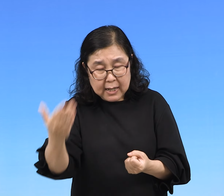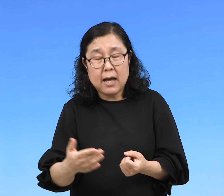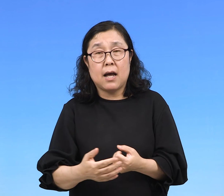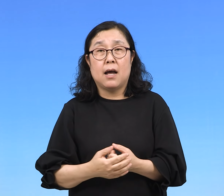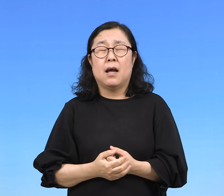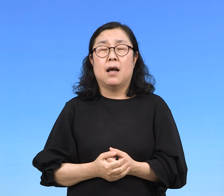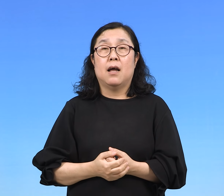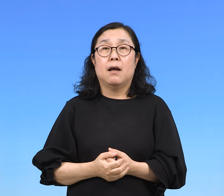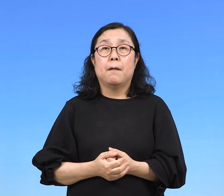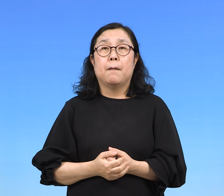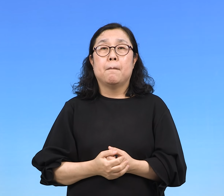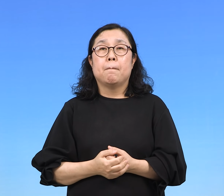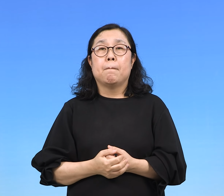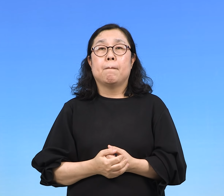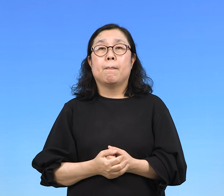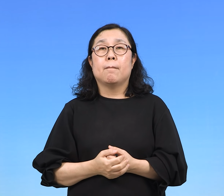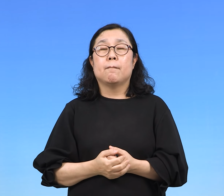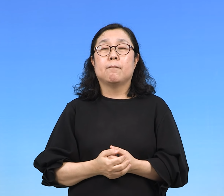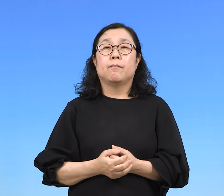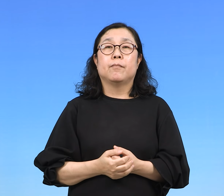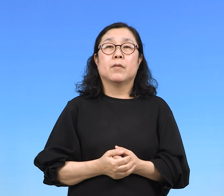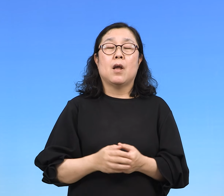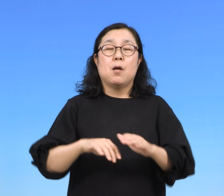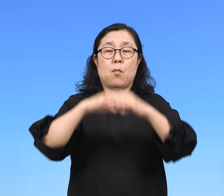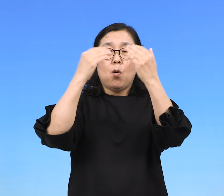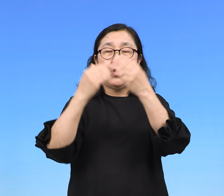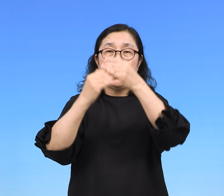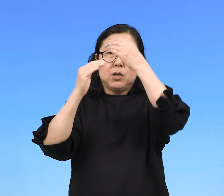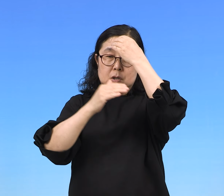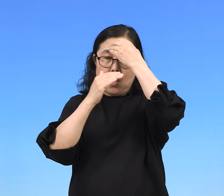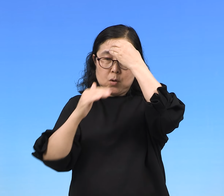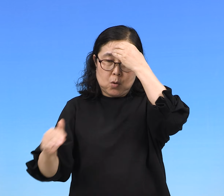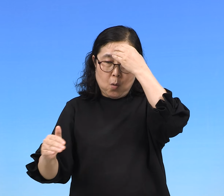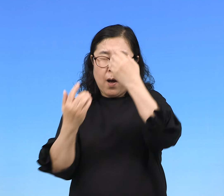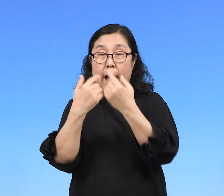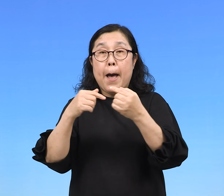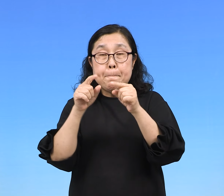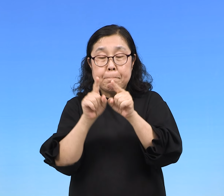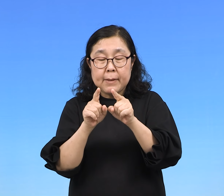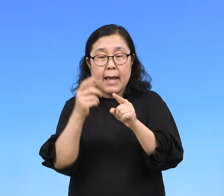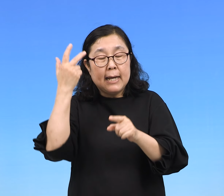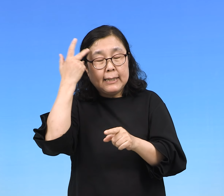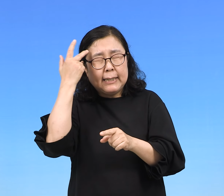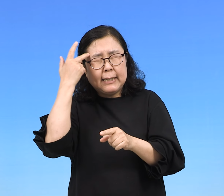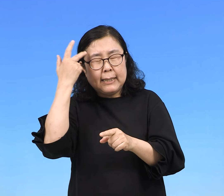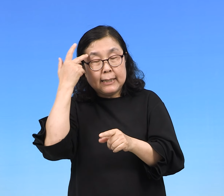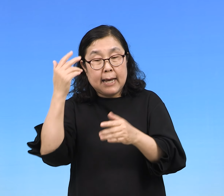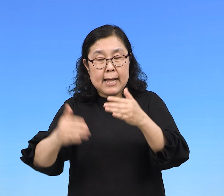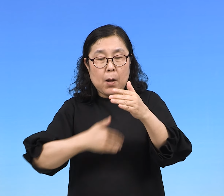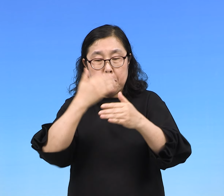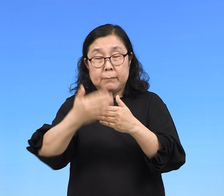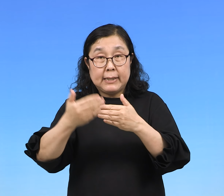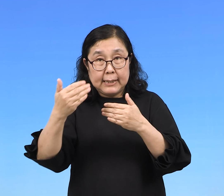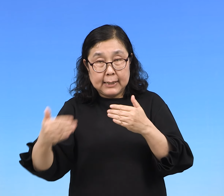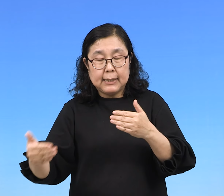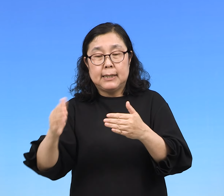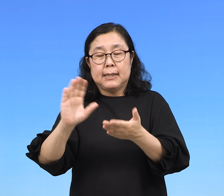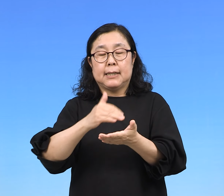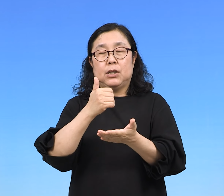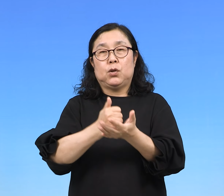그러냐? 18절에 나오잖아요. 능히 모든 성도와 함께 지식에 넘치는 그리스도의 사랑을 모르기 때문이에요.